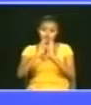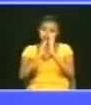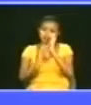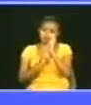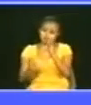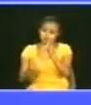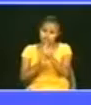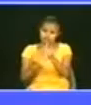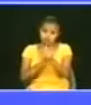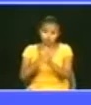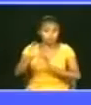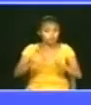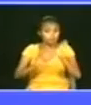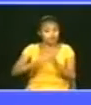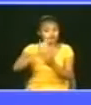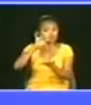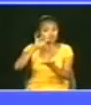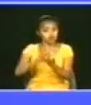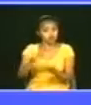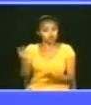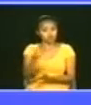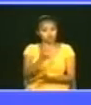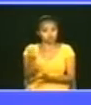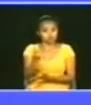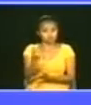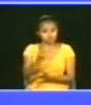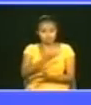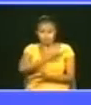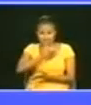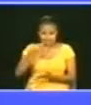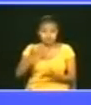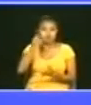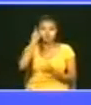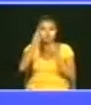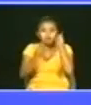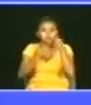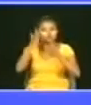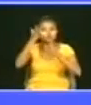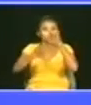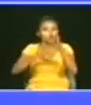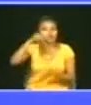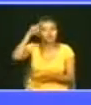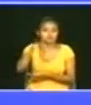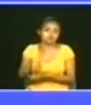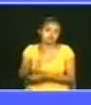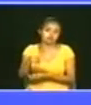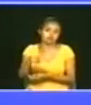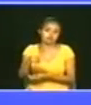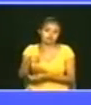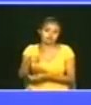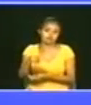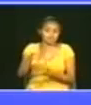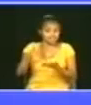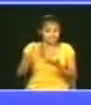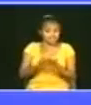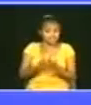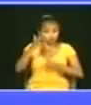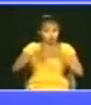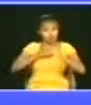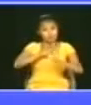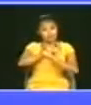ስነ ምግባሩን ተከትሎ በማካሄድ መካከል ሁለቱንም በደንብ የሚያግባባቸው ቋንቋ ያስፈልጋል።